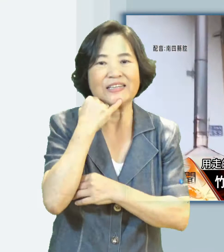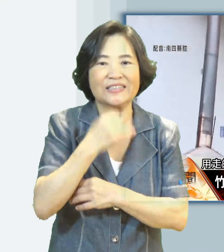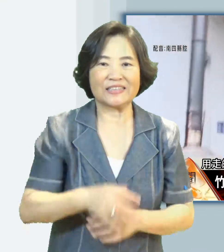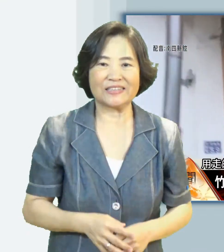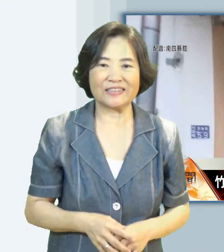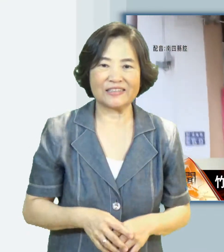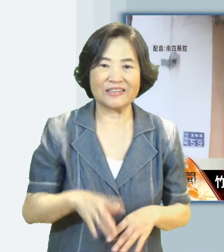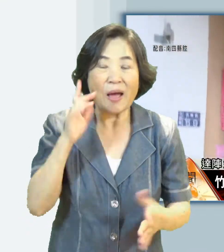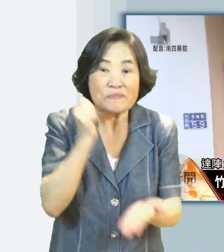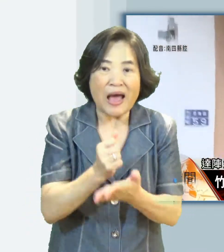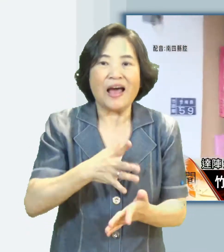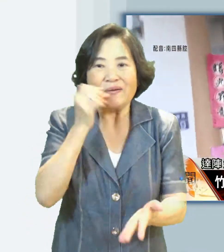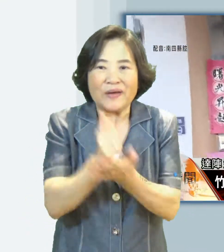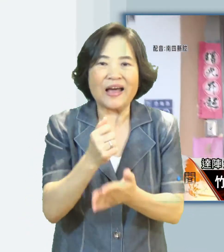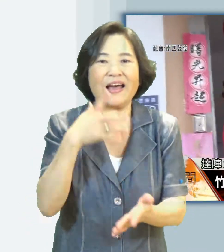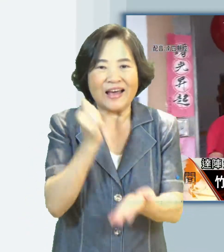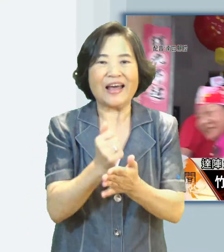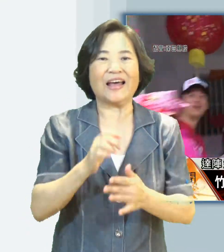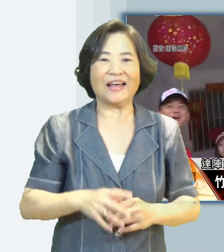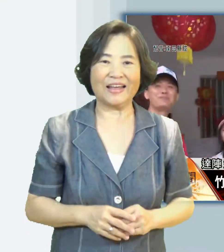乡。